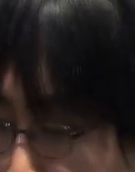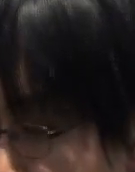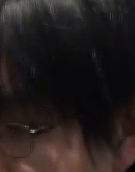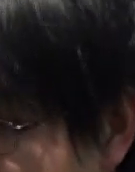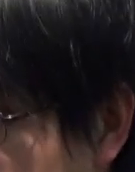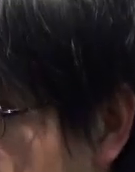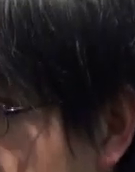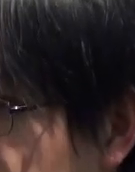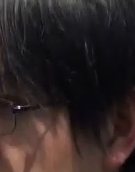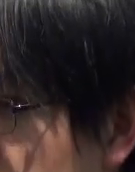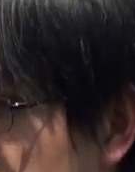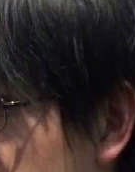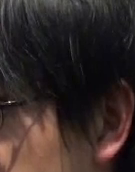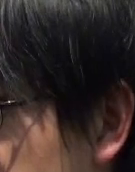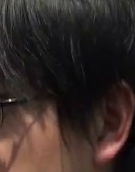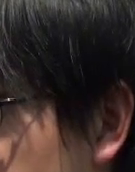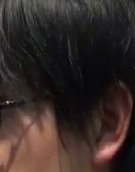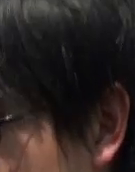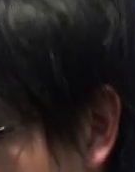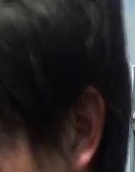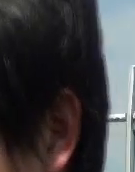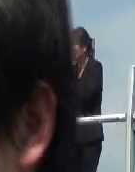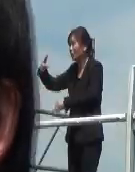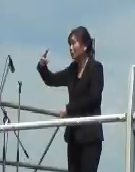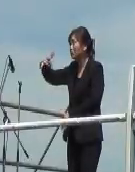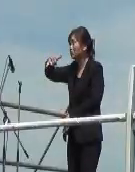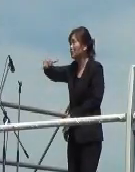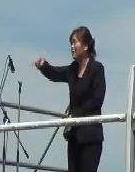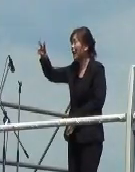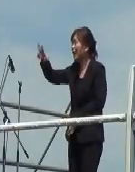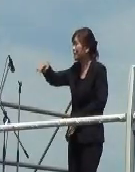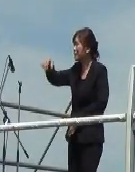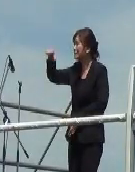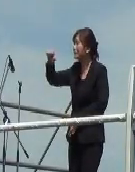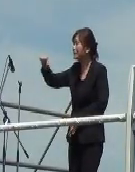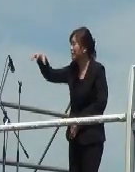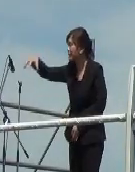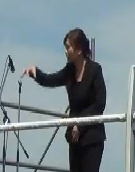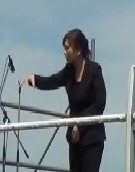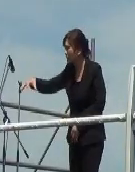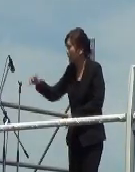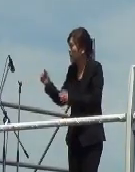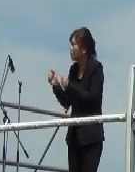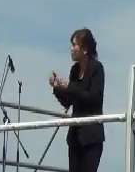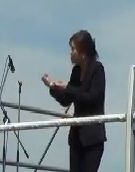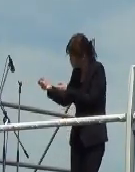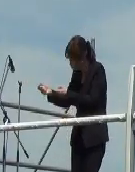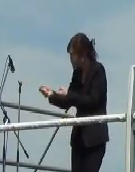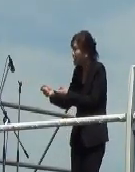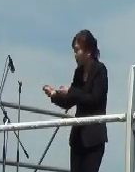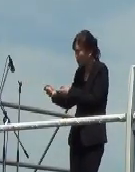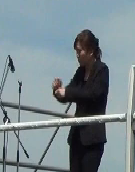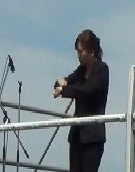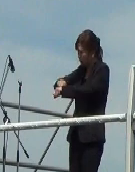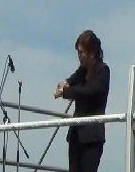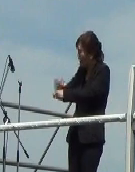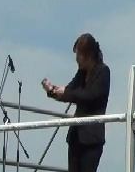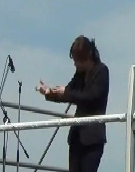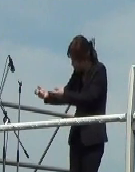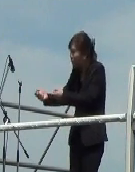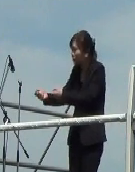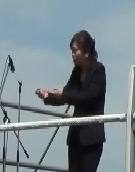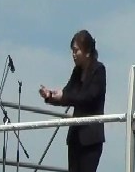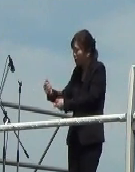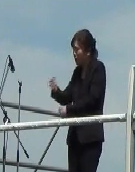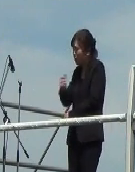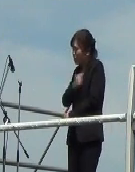雪のシベリアは寒いじゃろ、つらかったじゃろうと、命の限り抱き